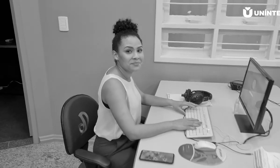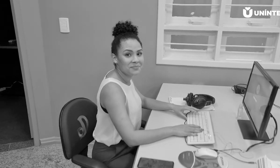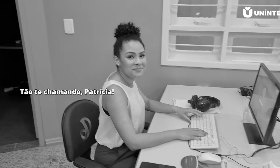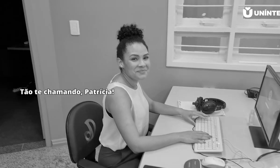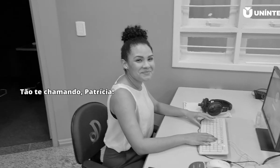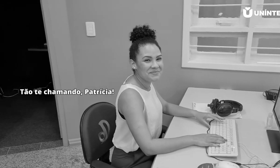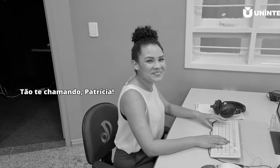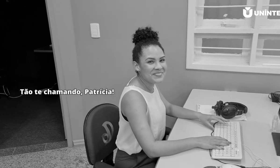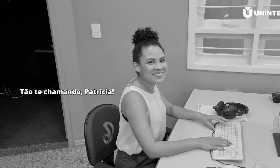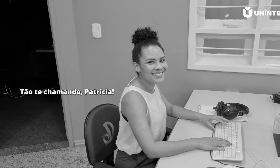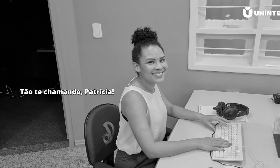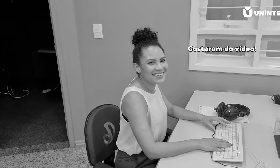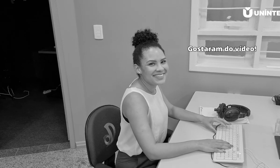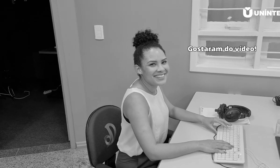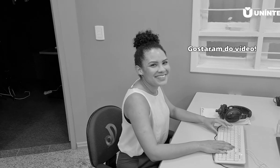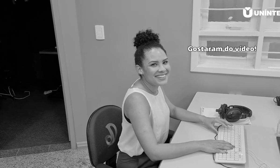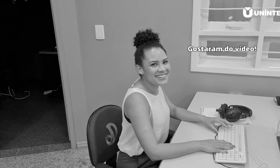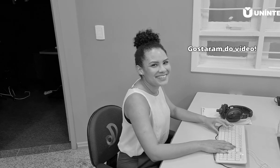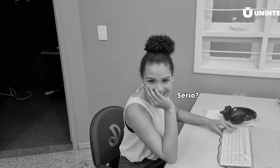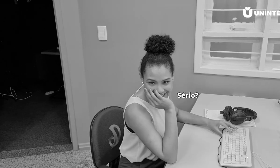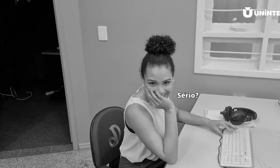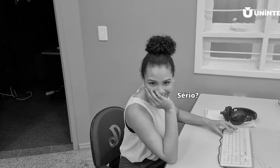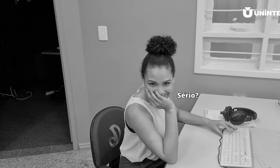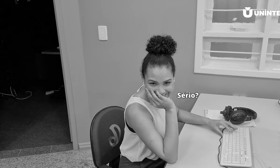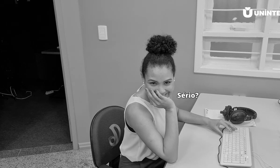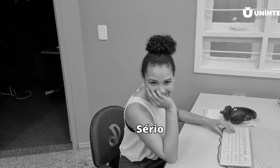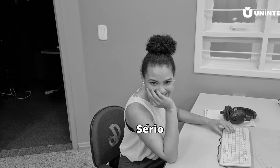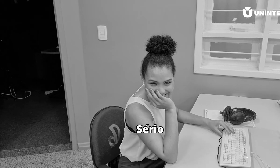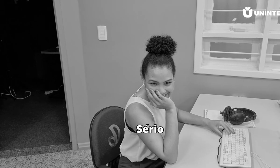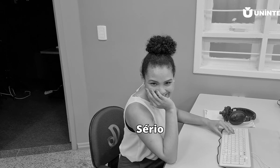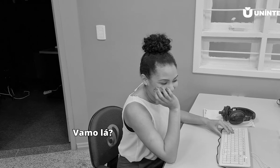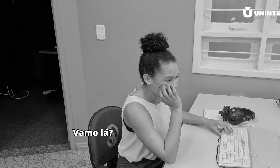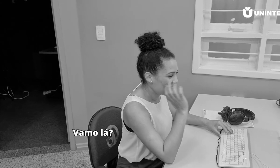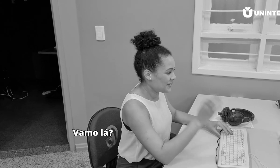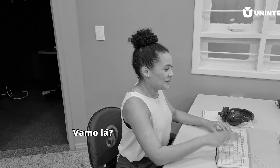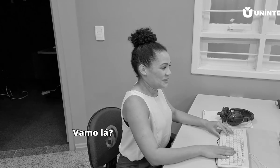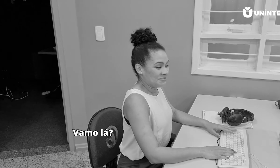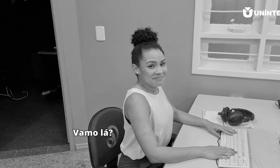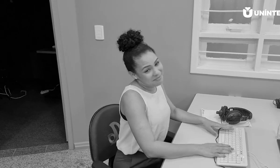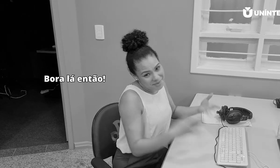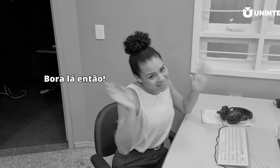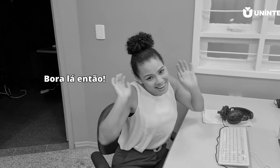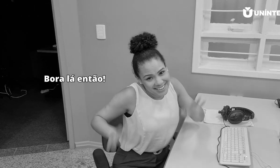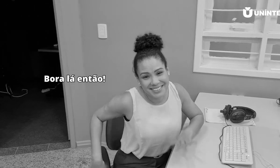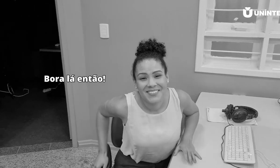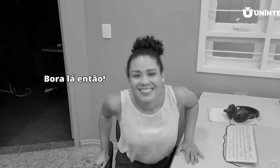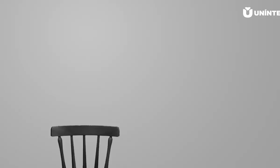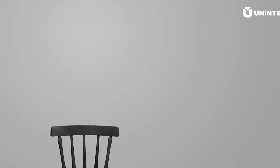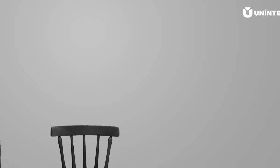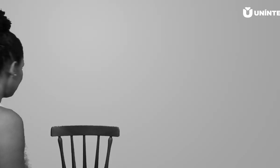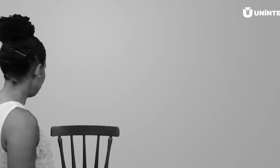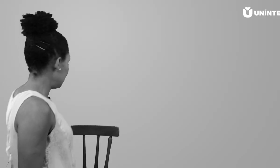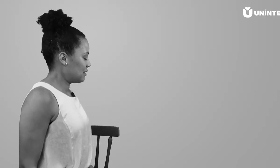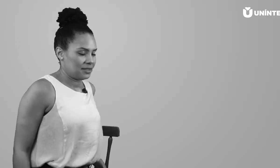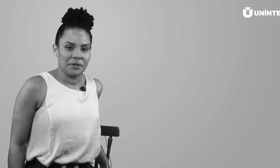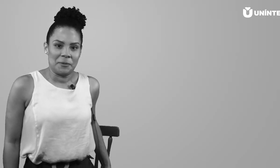Estão te chamando, Patrícia. Gostaram do vídeo? Sério? Sério. Vamos lá? Bora lá, então.